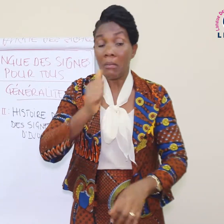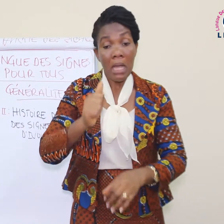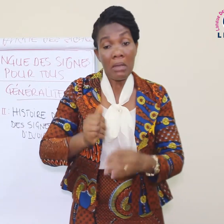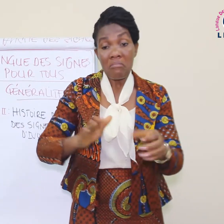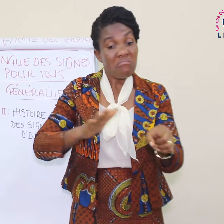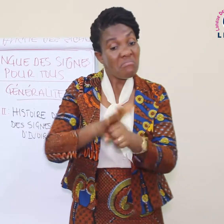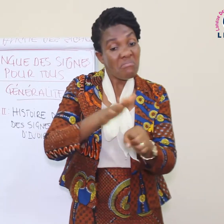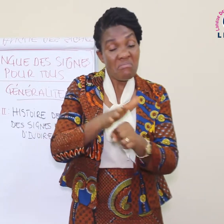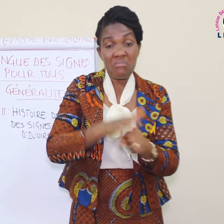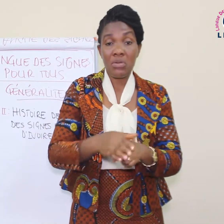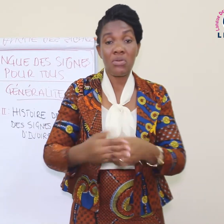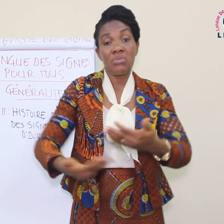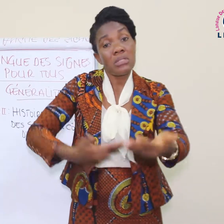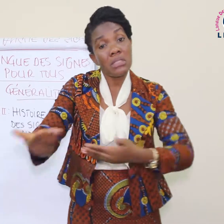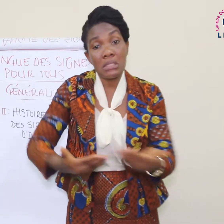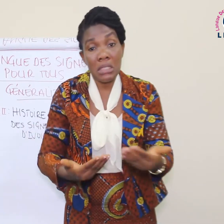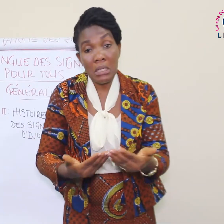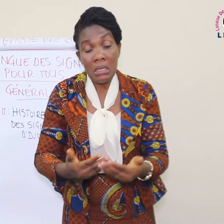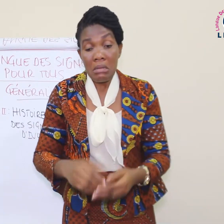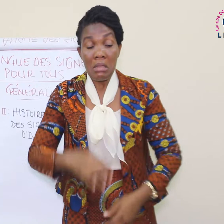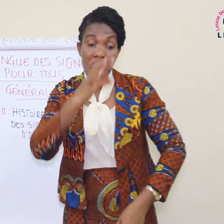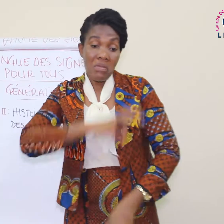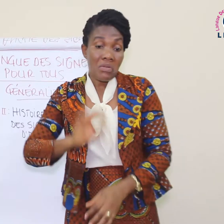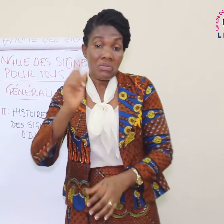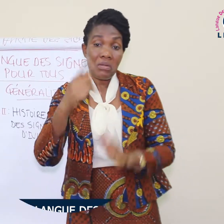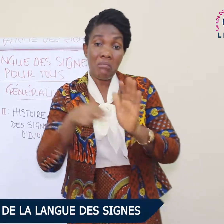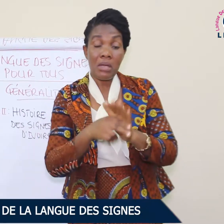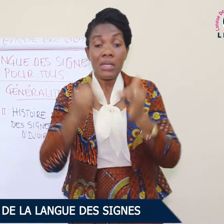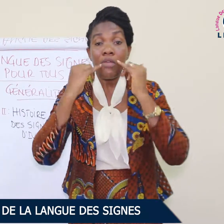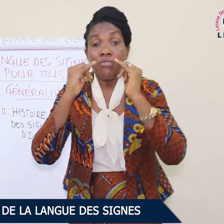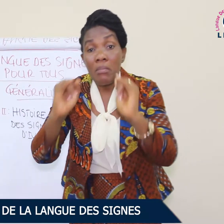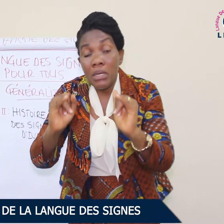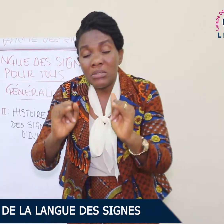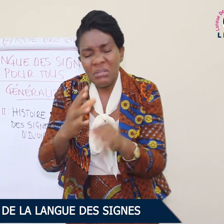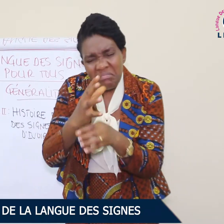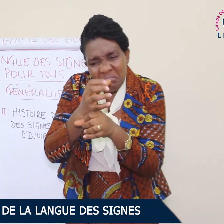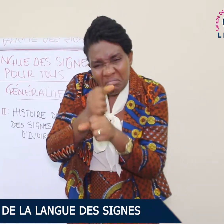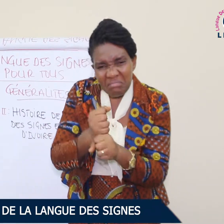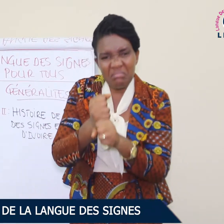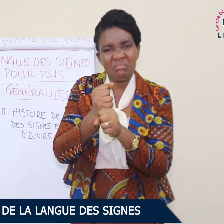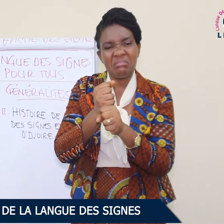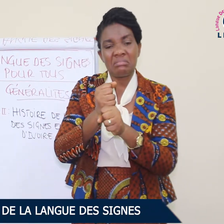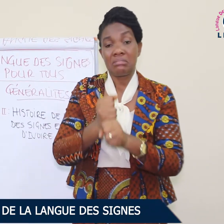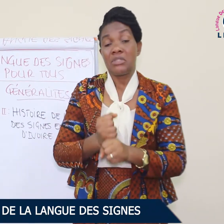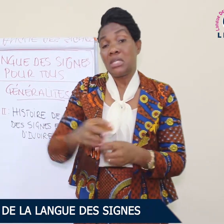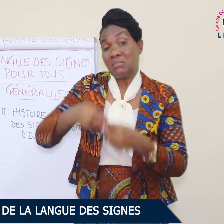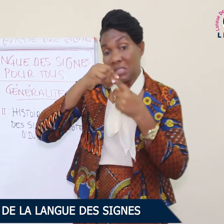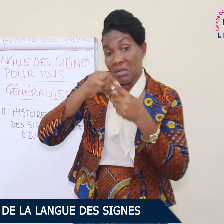oraux et bénéficiaient seulement d'informations réduites adressées spécialement à